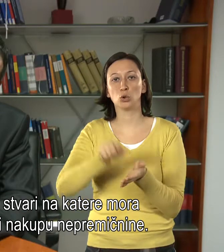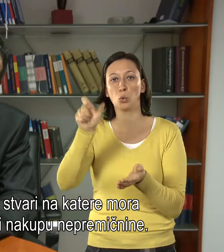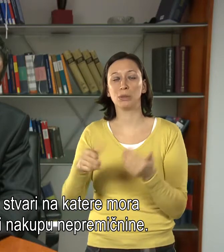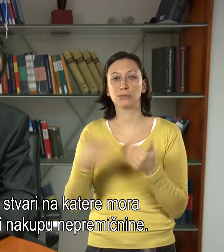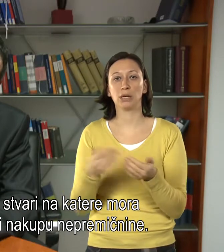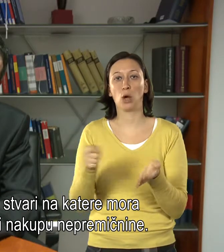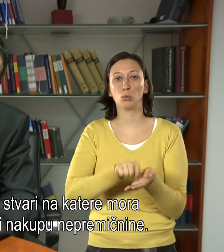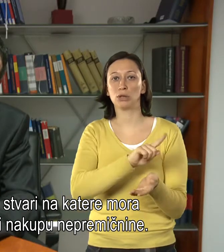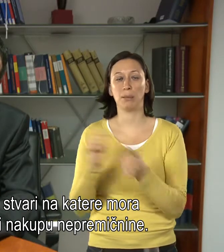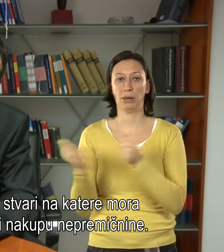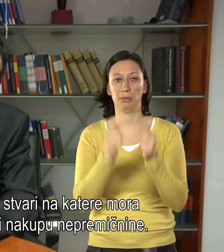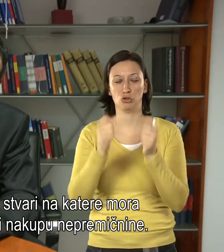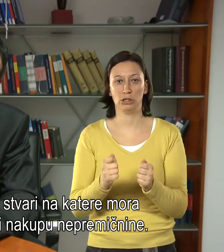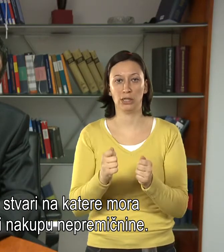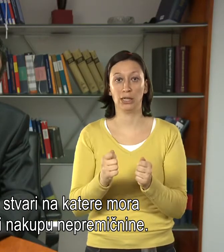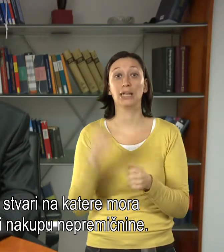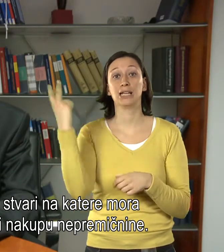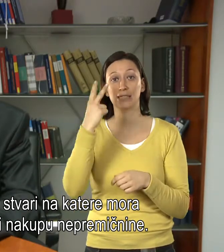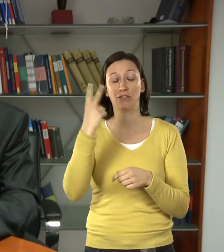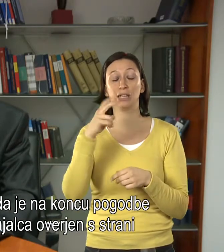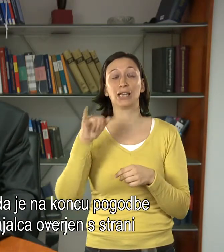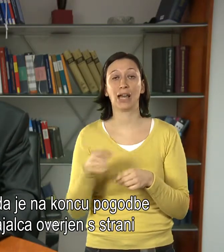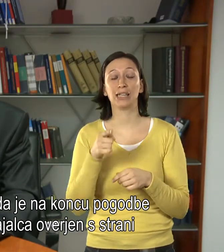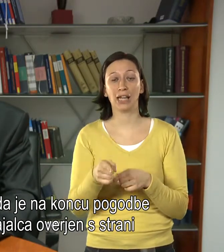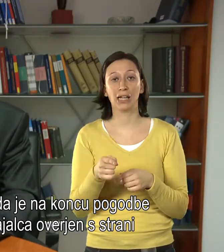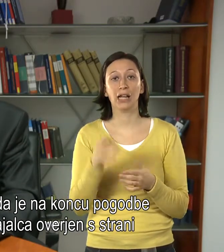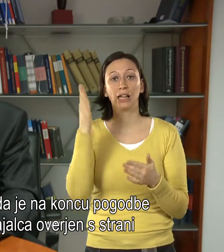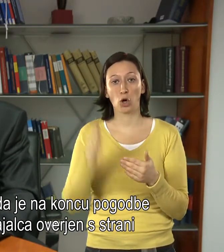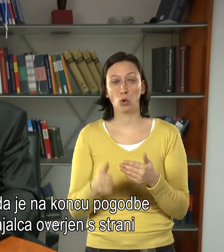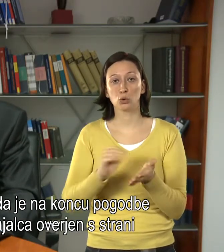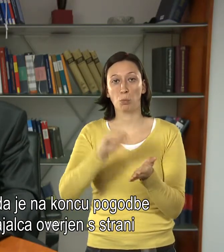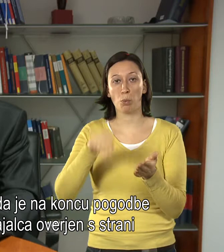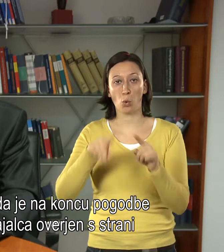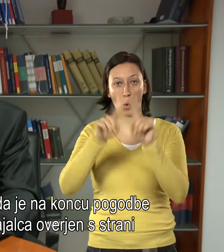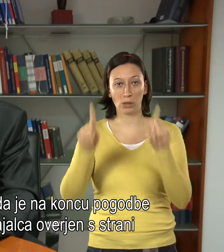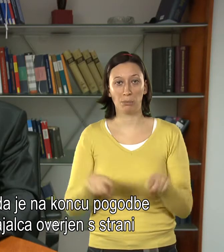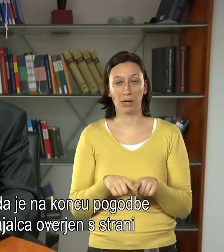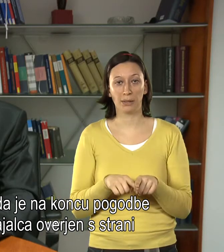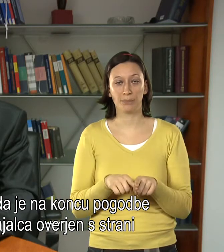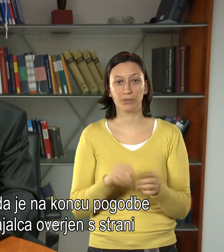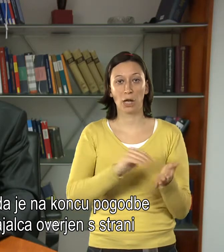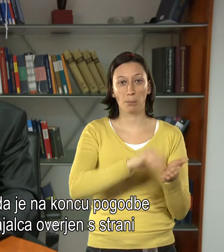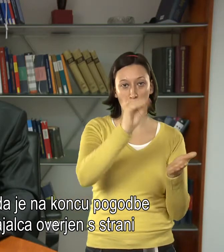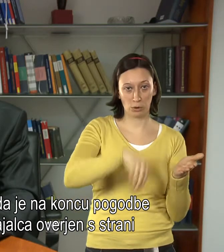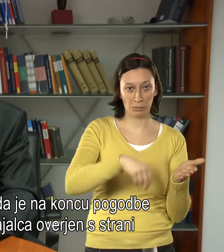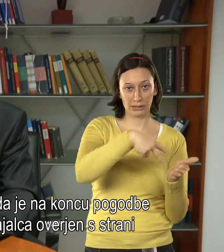mora kupec paziti pri nakupu nepremičnine. In pa seveda, da je na koncu pogodba